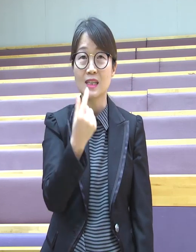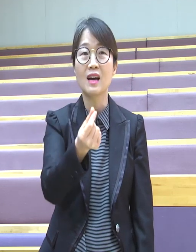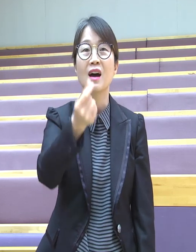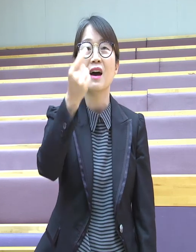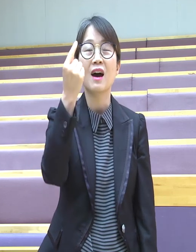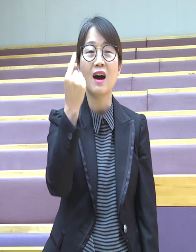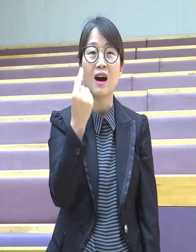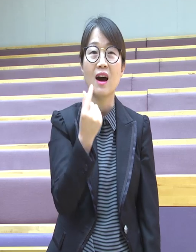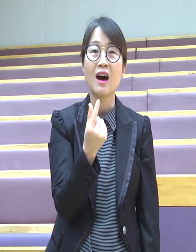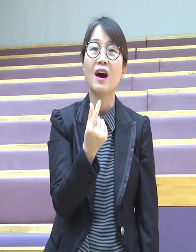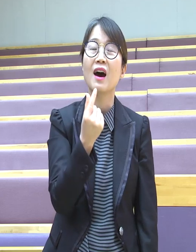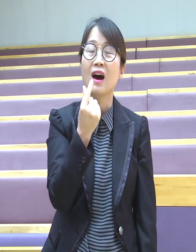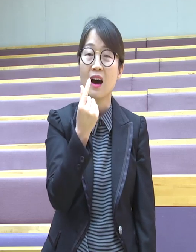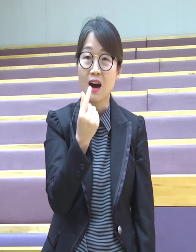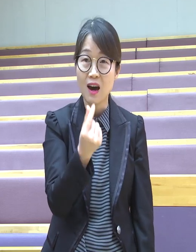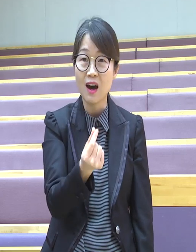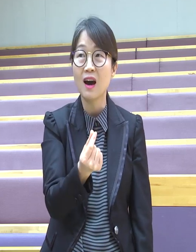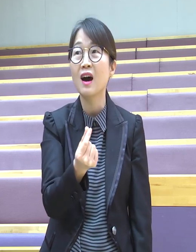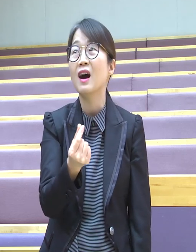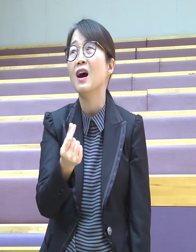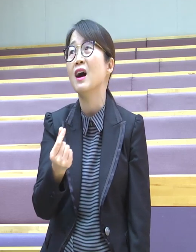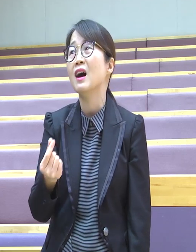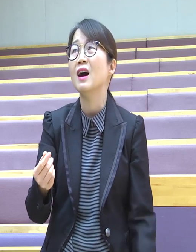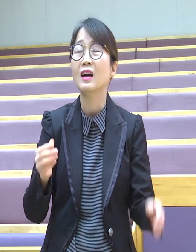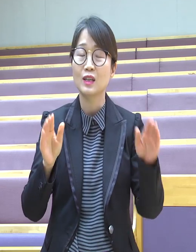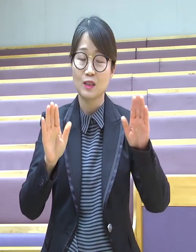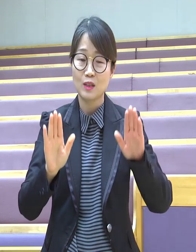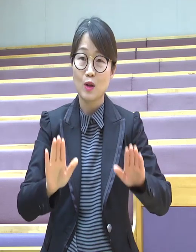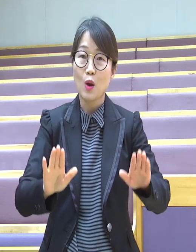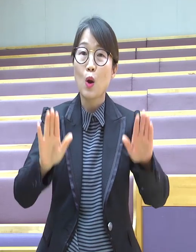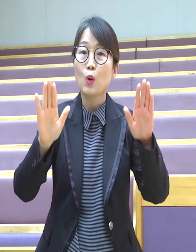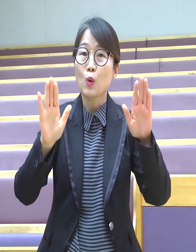너는 내 아들이라.